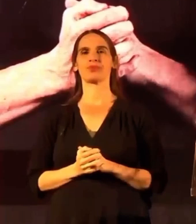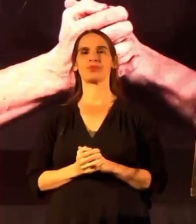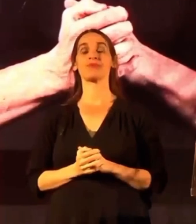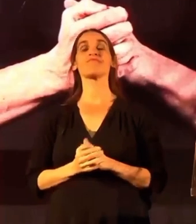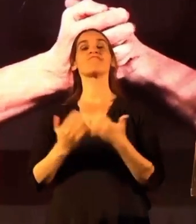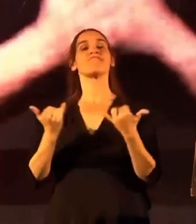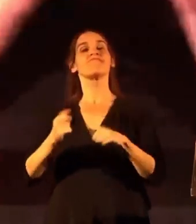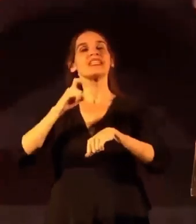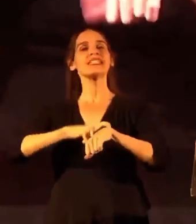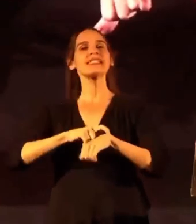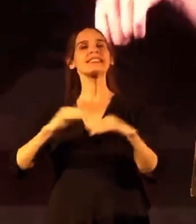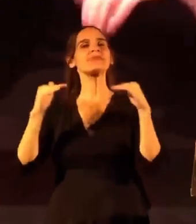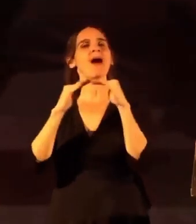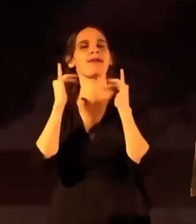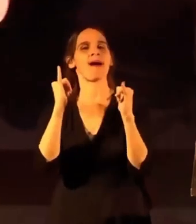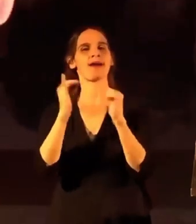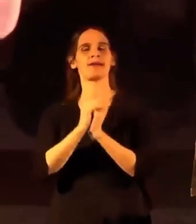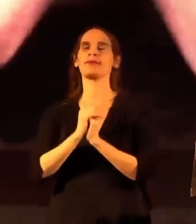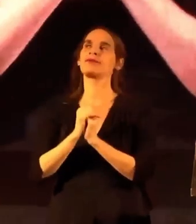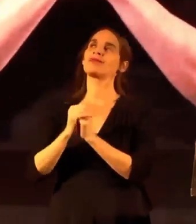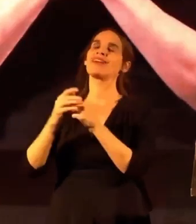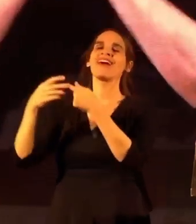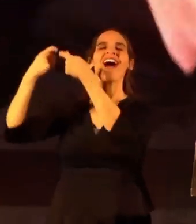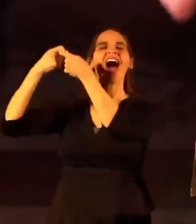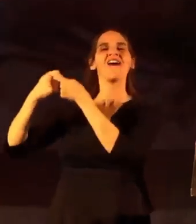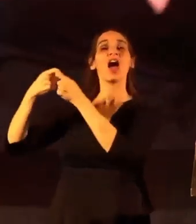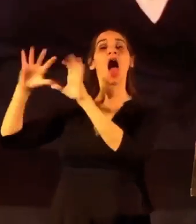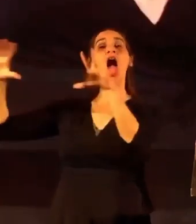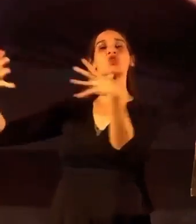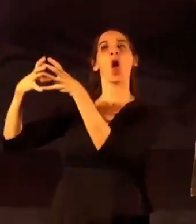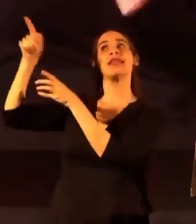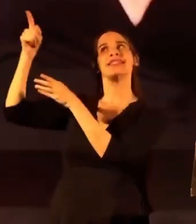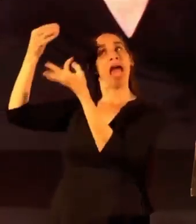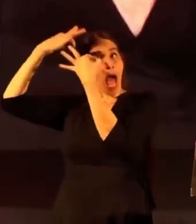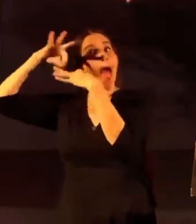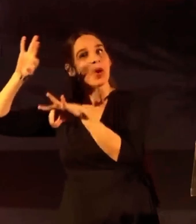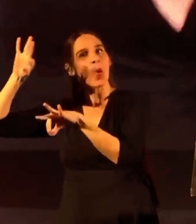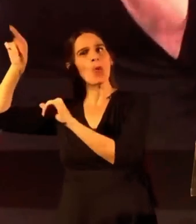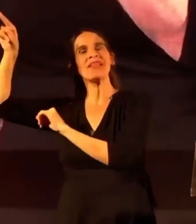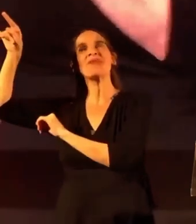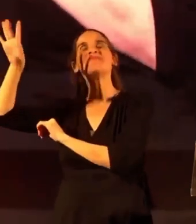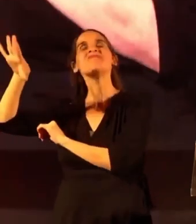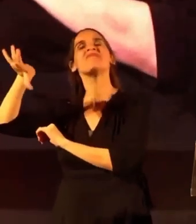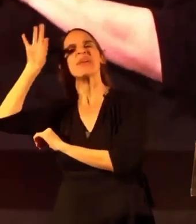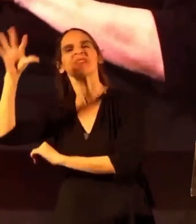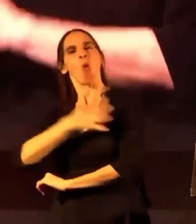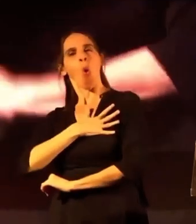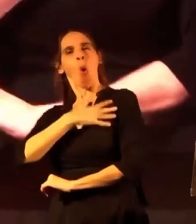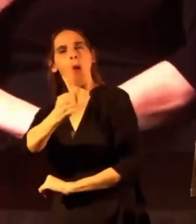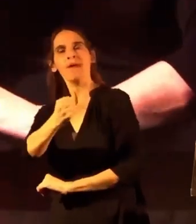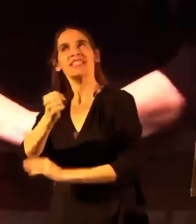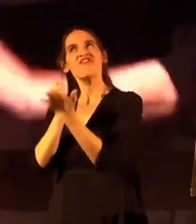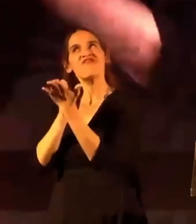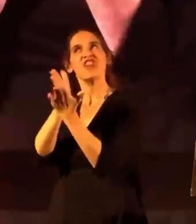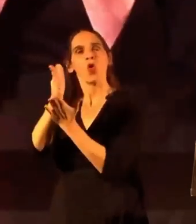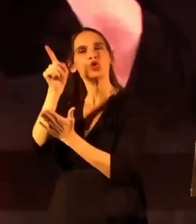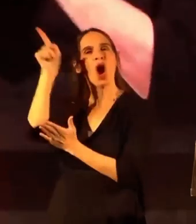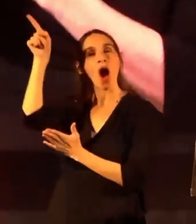הגיע הזמן שחברי וחברות הקואליציה המכובדים ימצאו אומץ